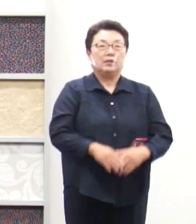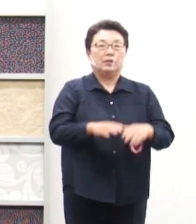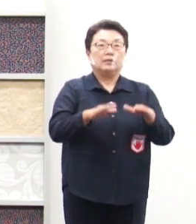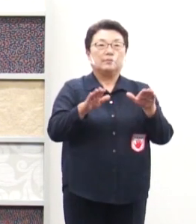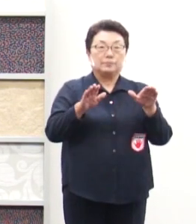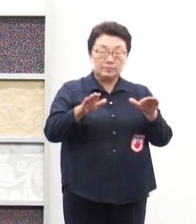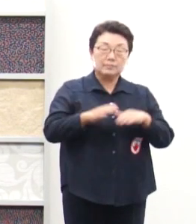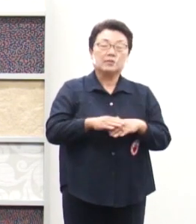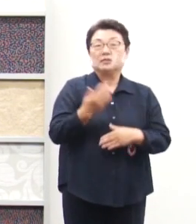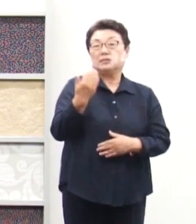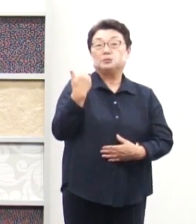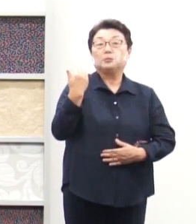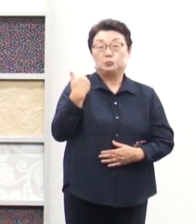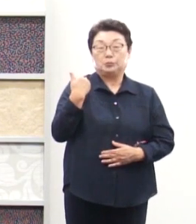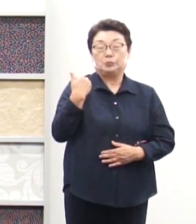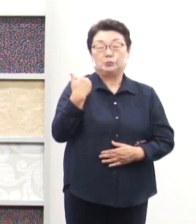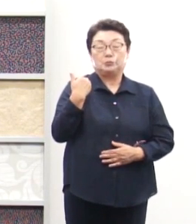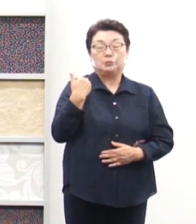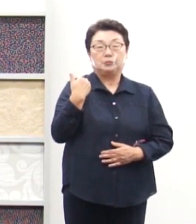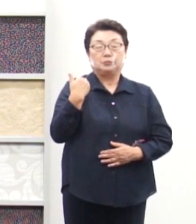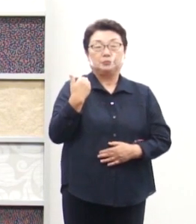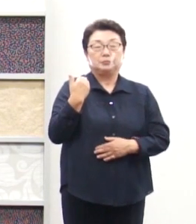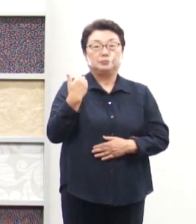ず先ほどですね、